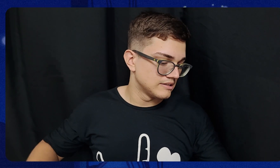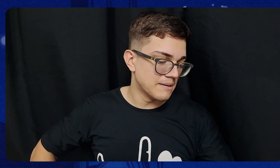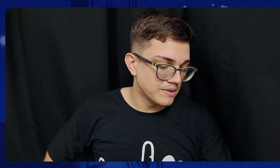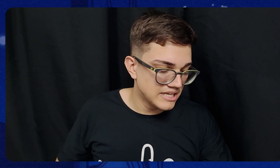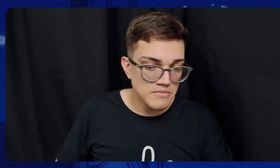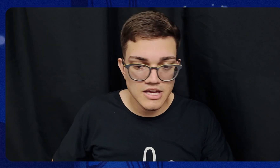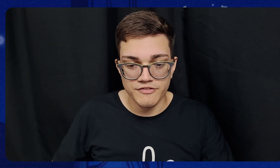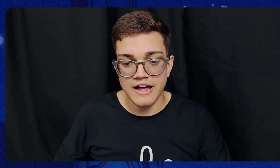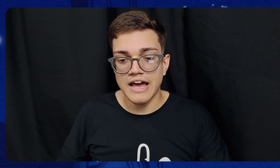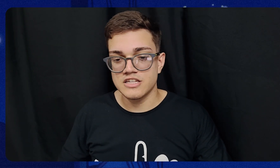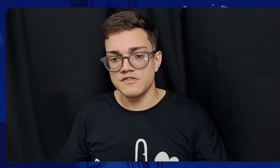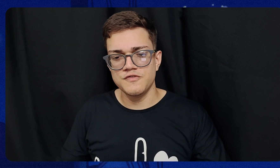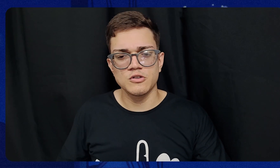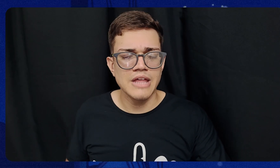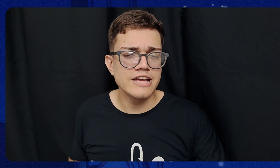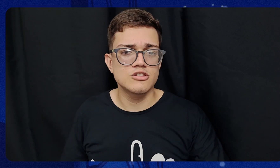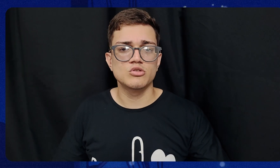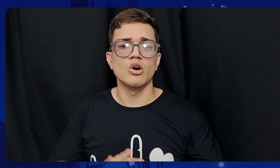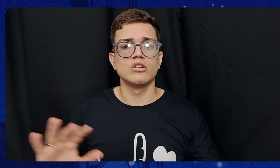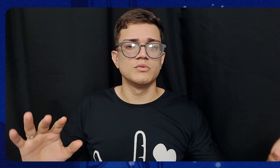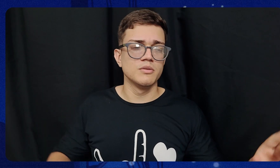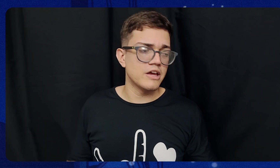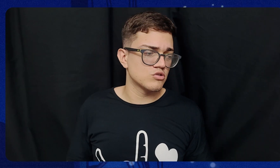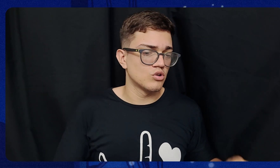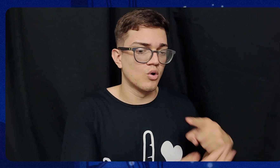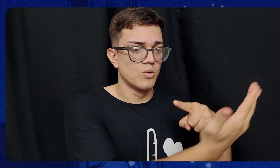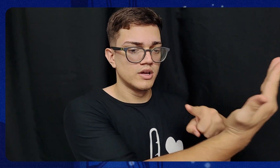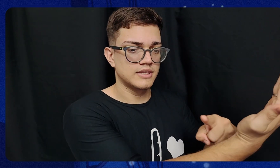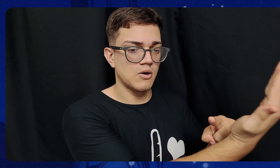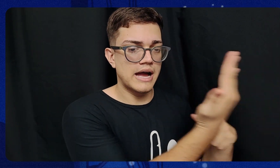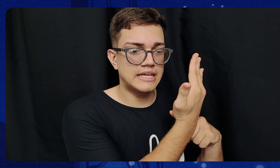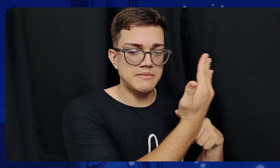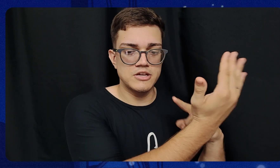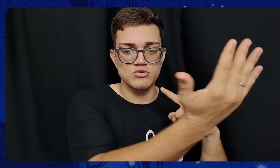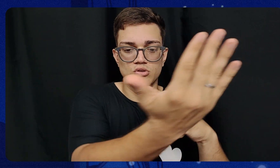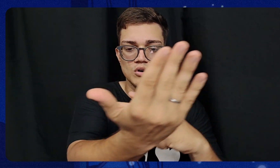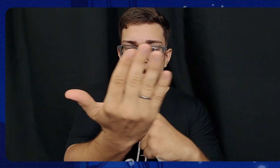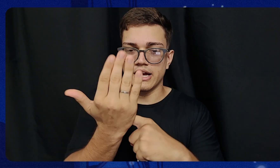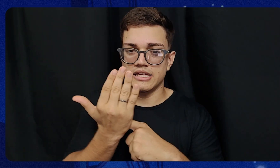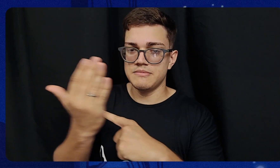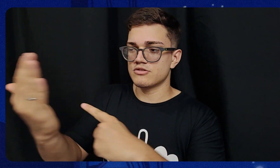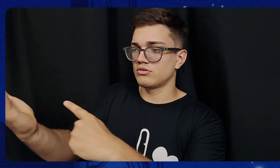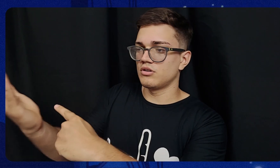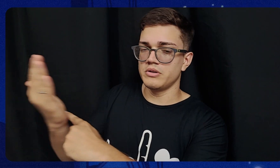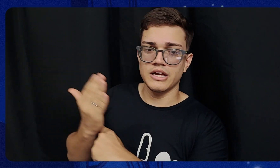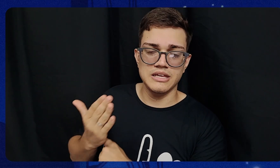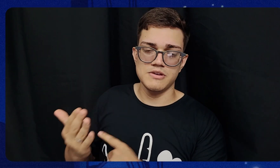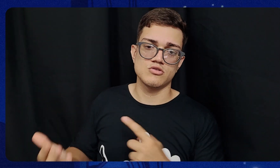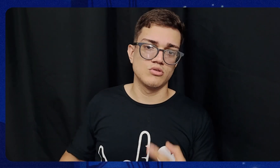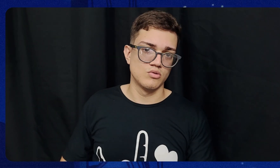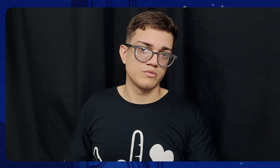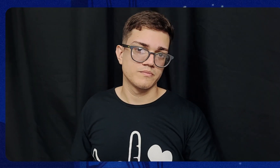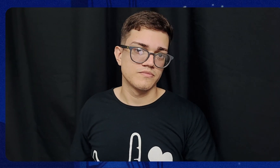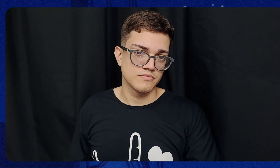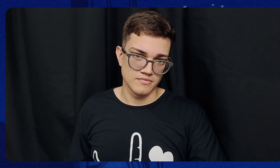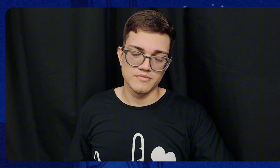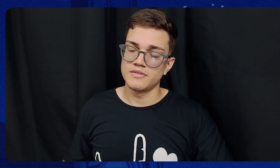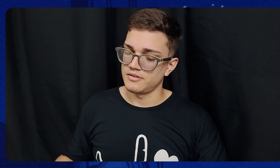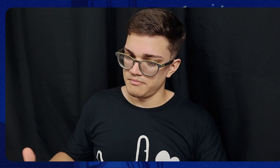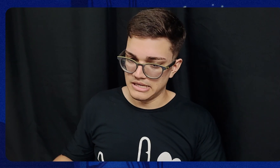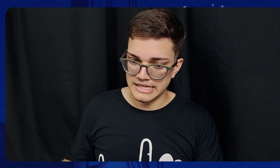quando na pandemia eu falo, tive dificuldade, todo mundo me ajudou. Então, aqui me ajudou e aqui me ajudou.